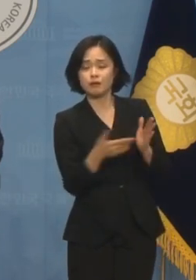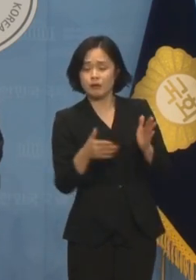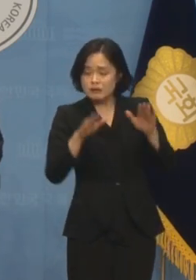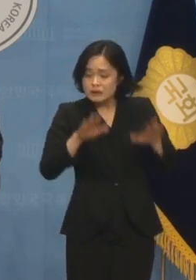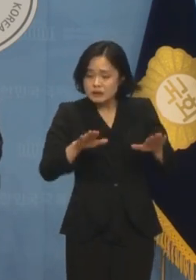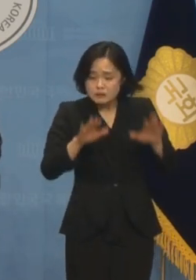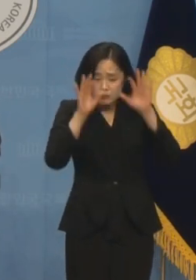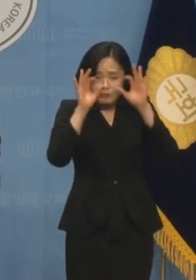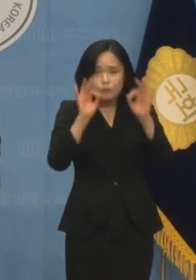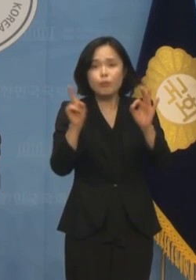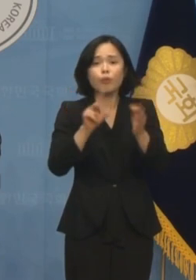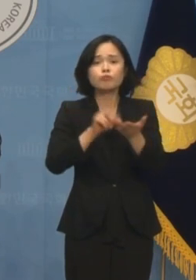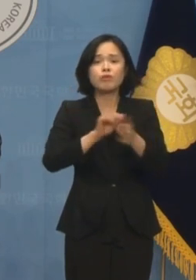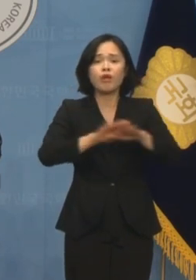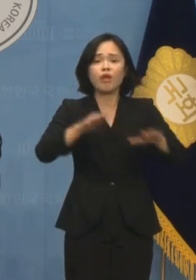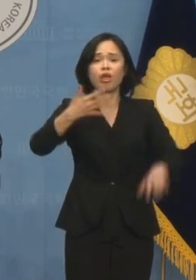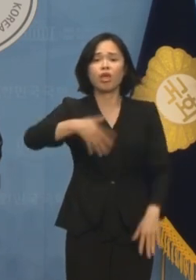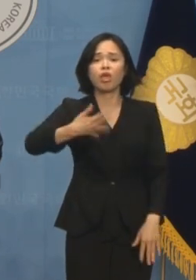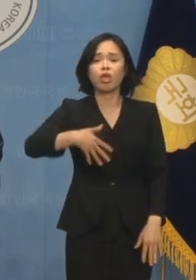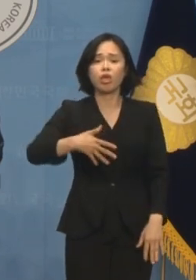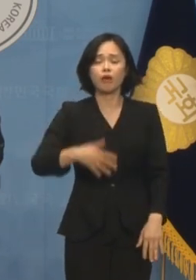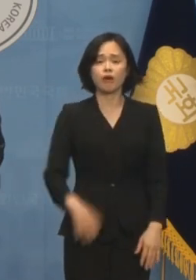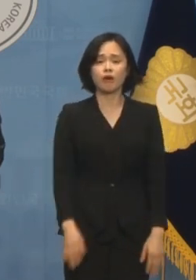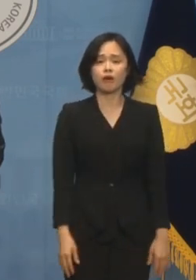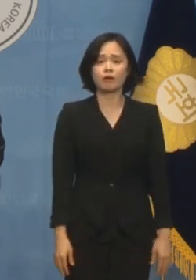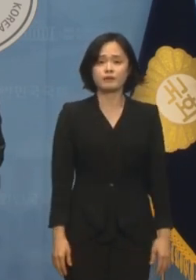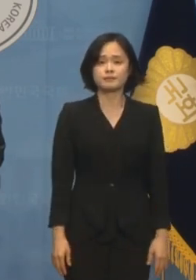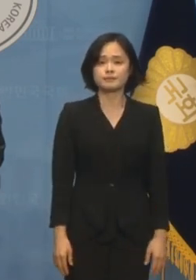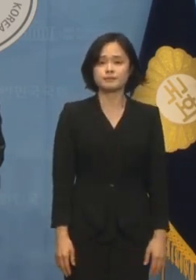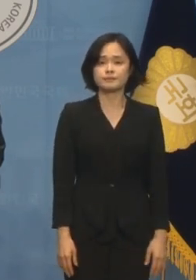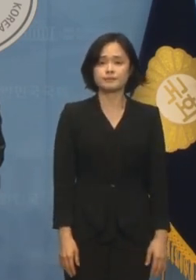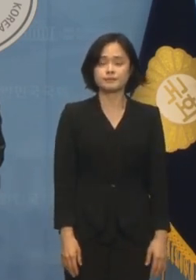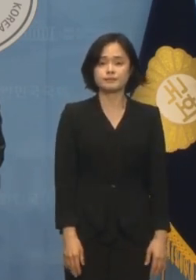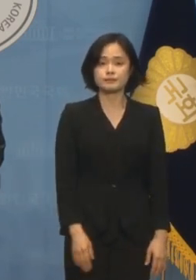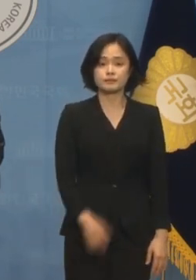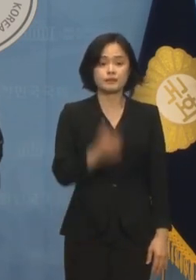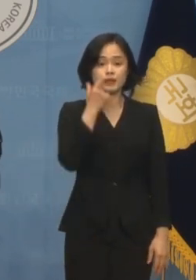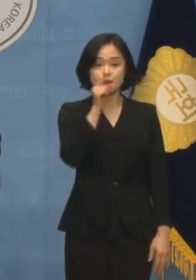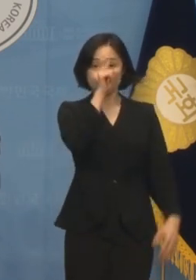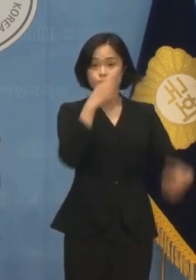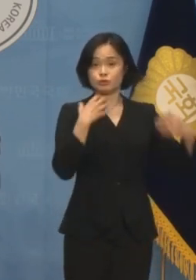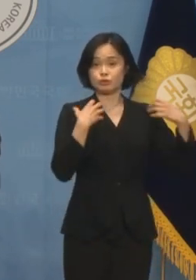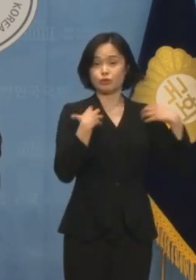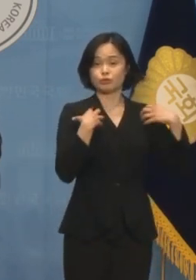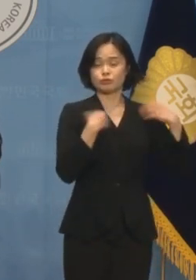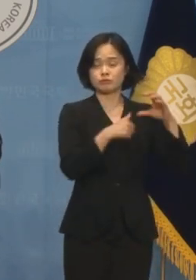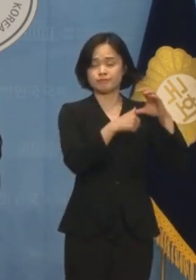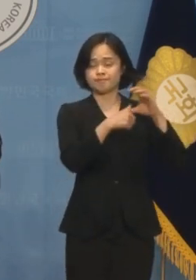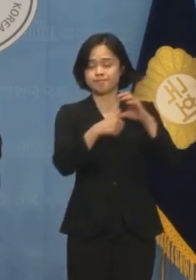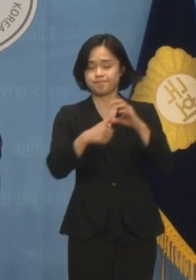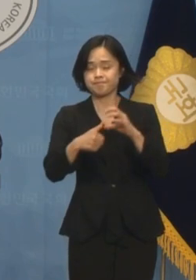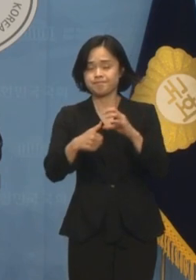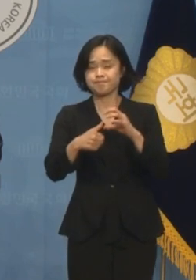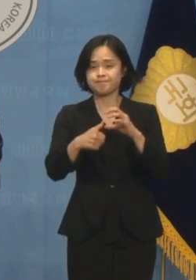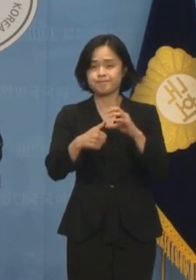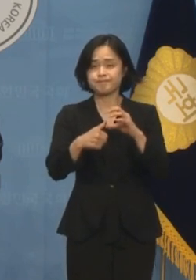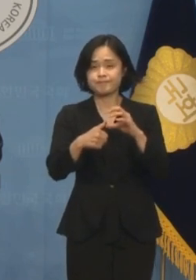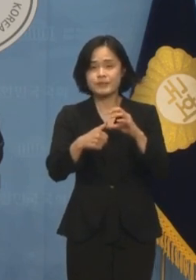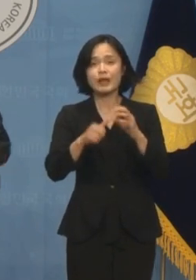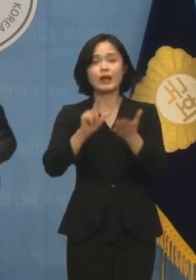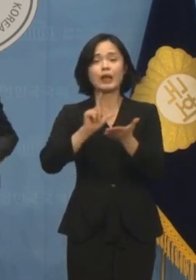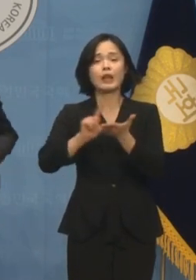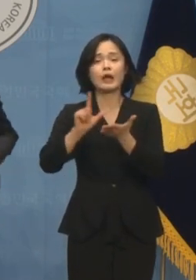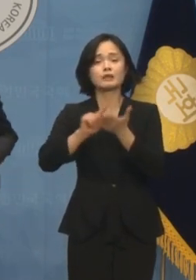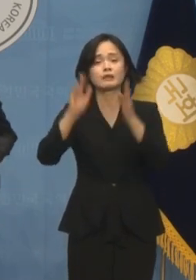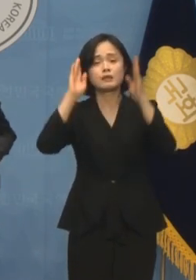조치가 취해지지 않고 있습니다. 결국 일본 정부의 압박을 받아온 라인 야오가 네이버에